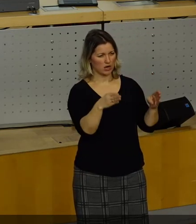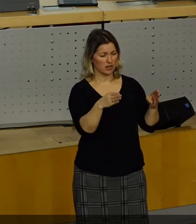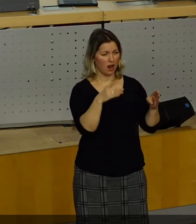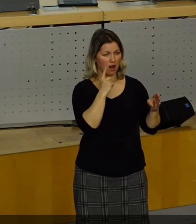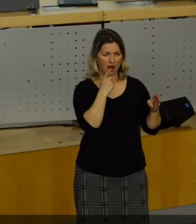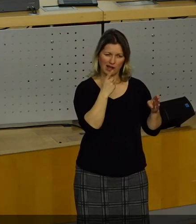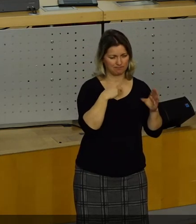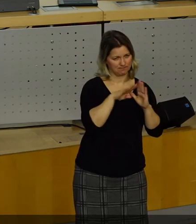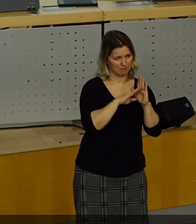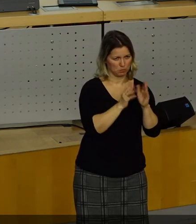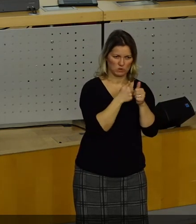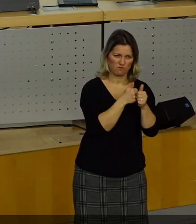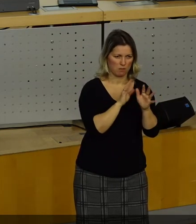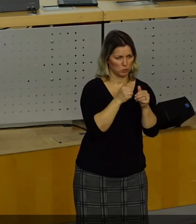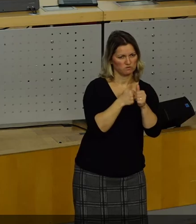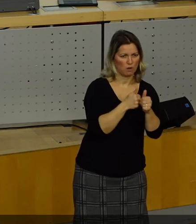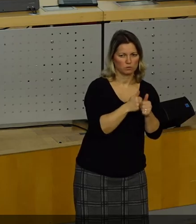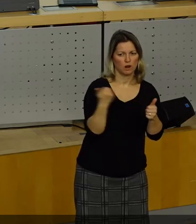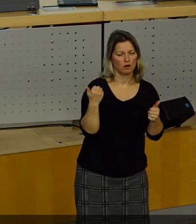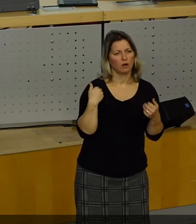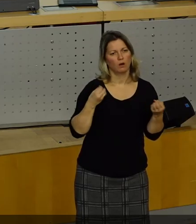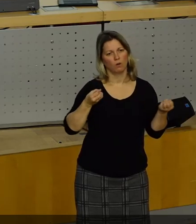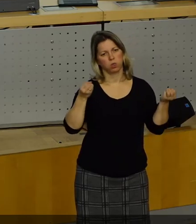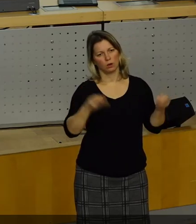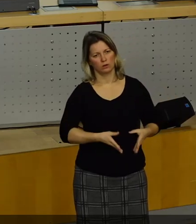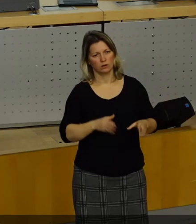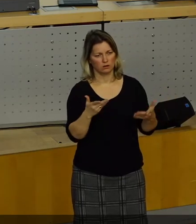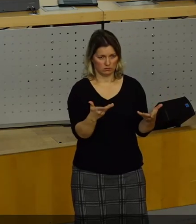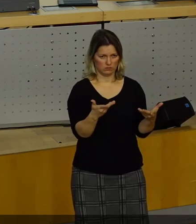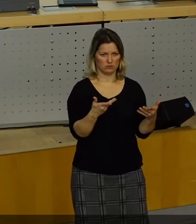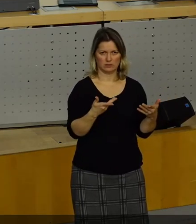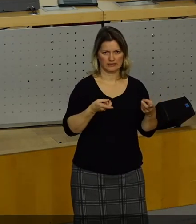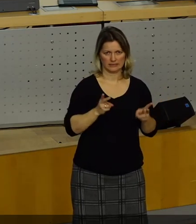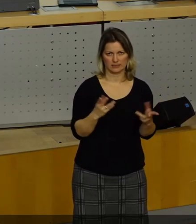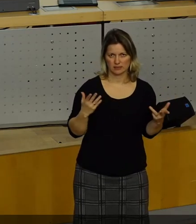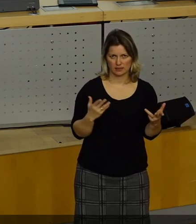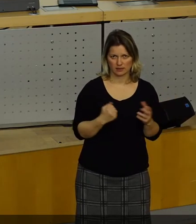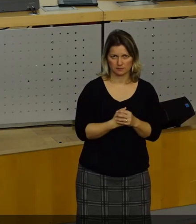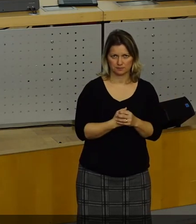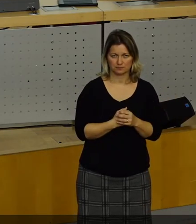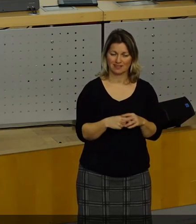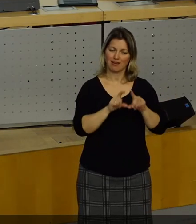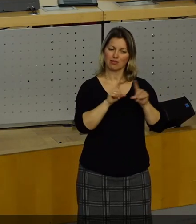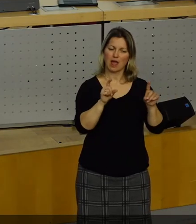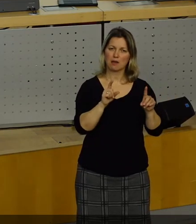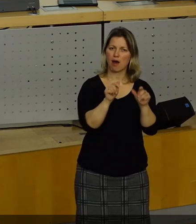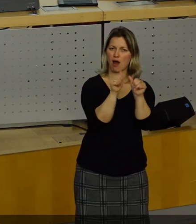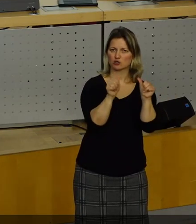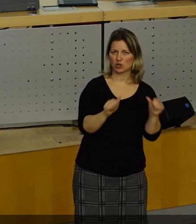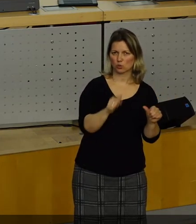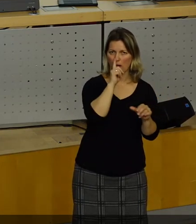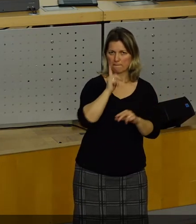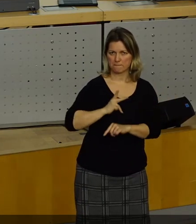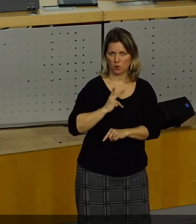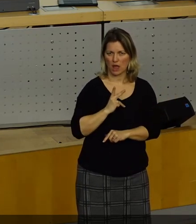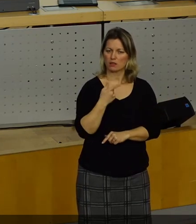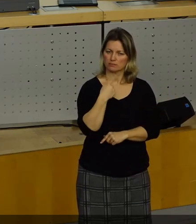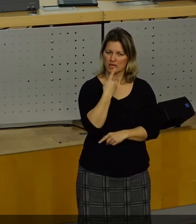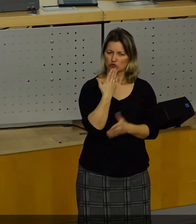vermiesen und immer schwerer zu machen, dann ist das natürlich der falsche Weg. Über moderne Architektur habe ich gesprochen. Ein letzter Punkt sei mir noch